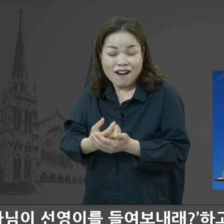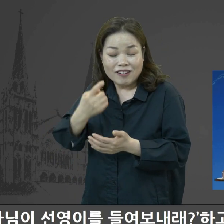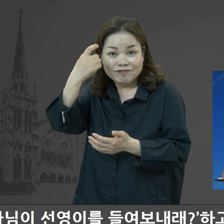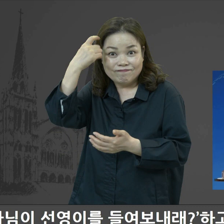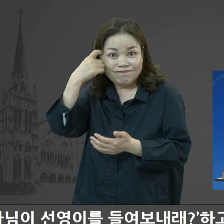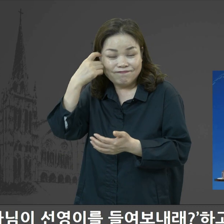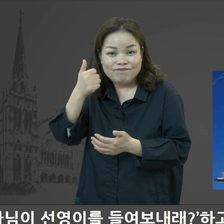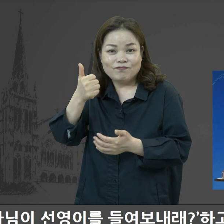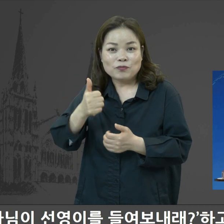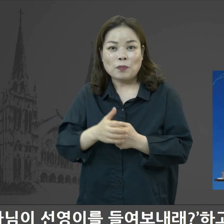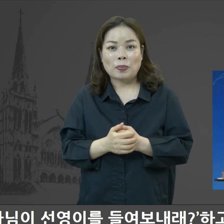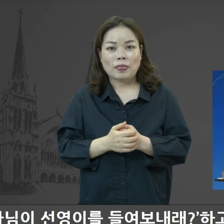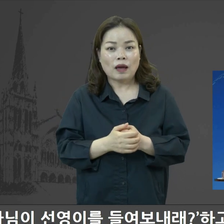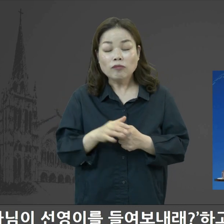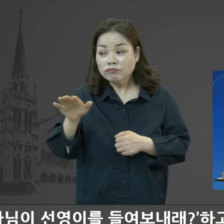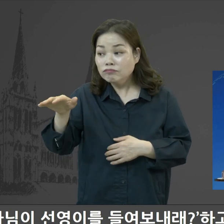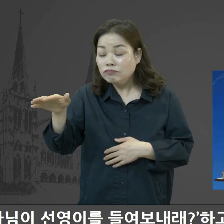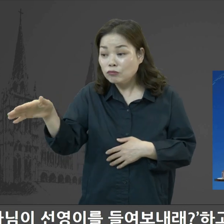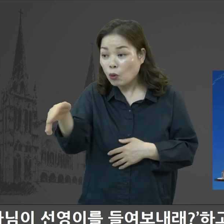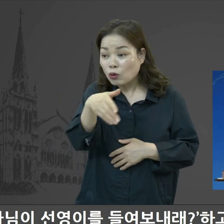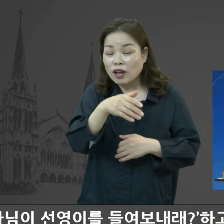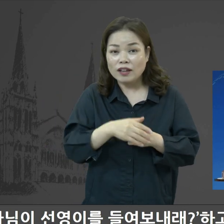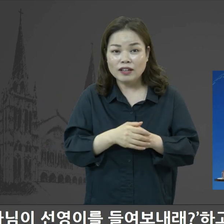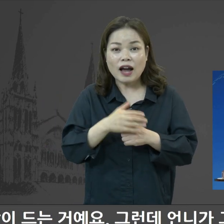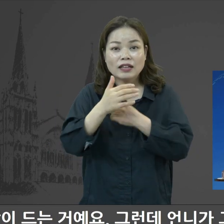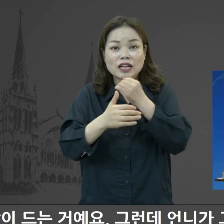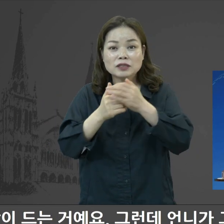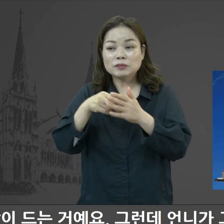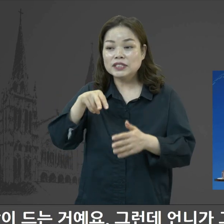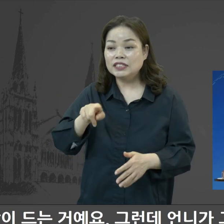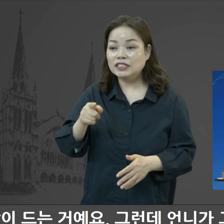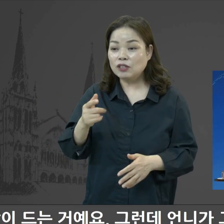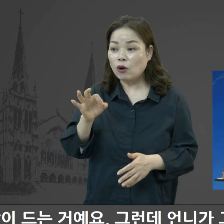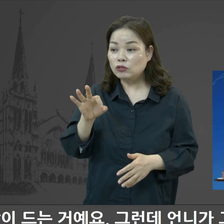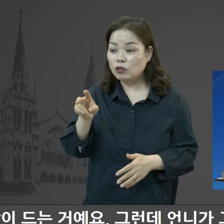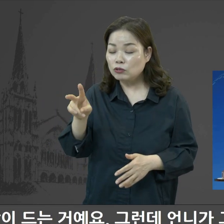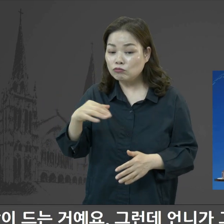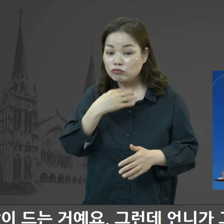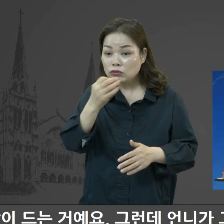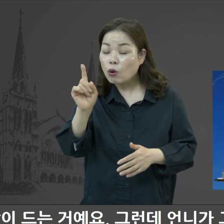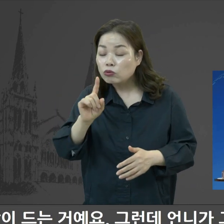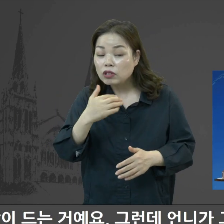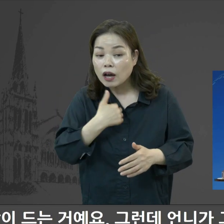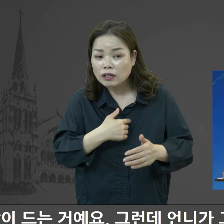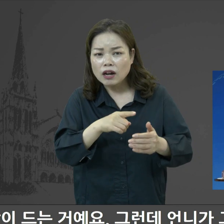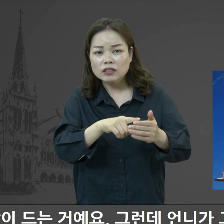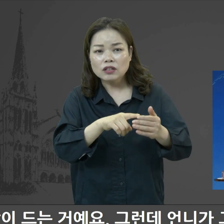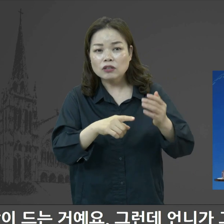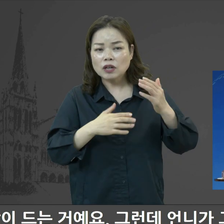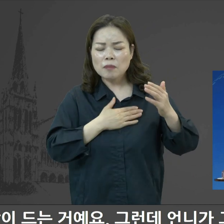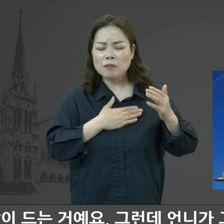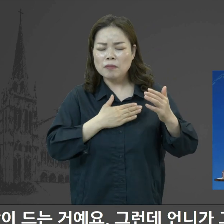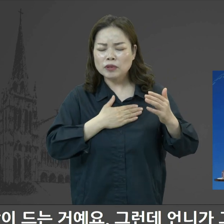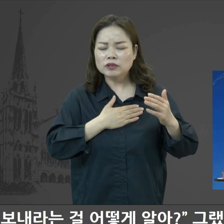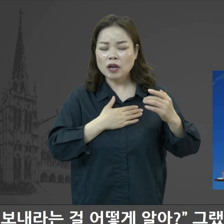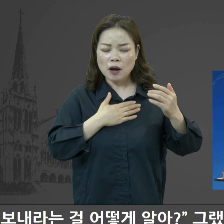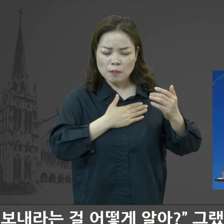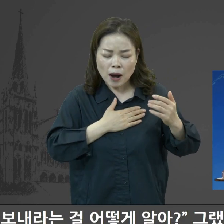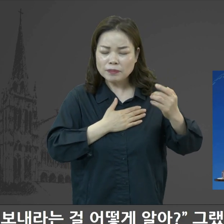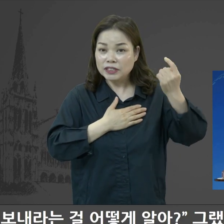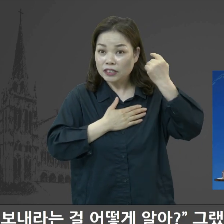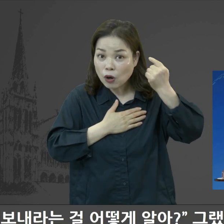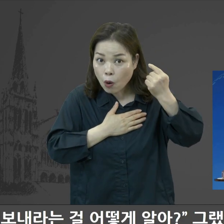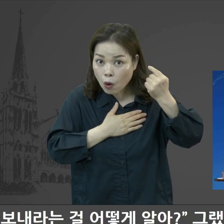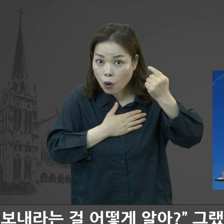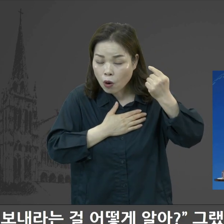거예요. 근데 언니가 그럼 언니는 하나님이 선영이 들여보내라는 걸 어떻게 알아? 그랬더니 여기서 들려 그래요. 어떻게 거기서